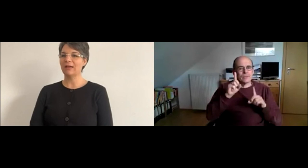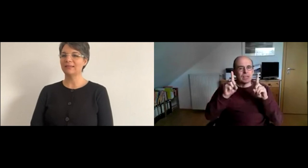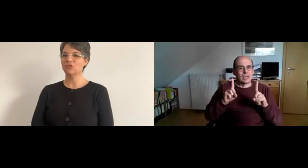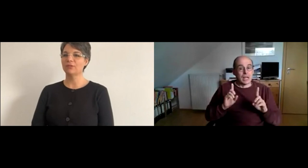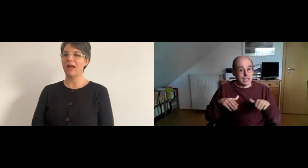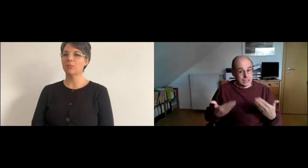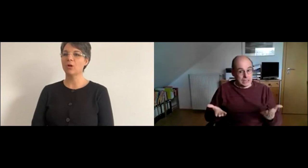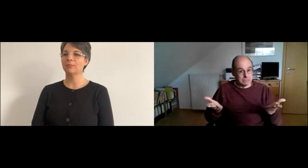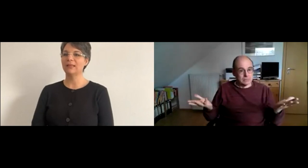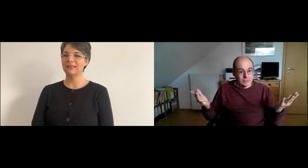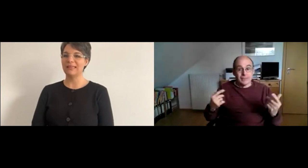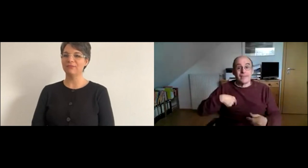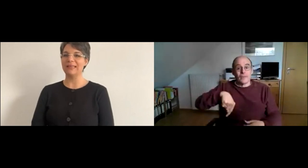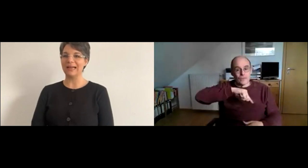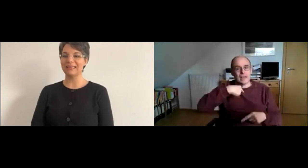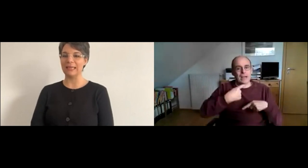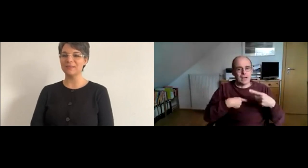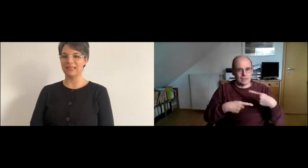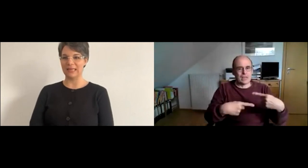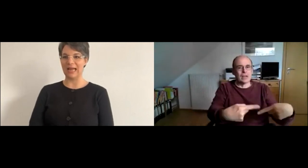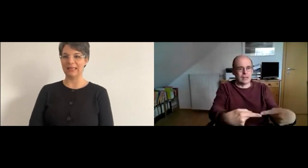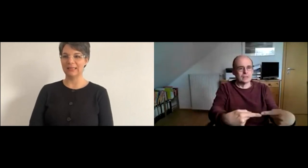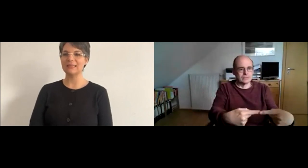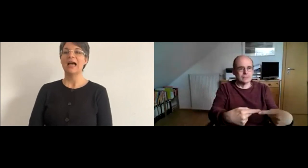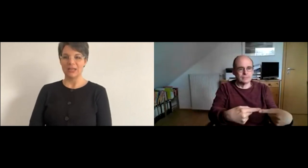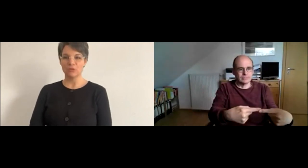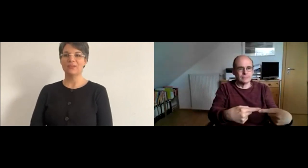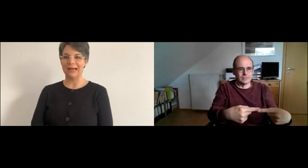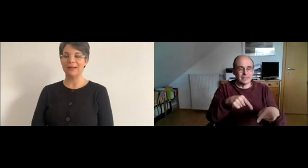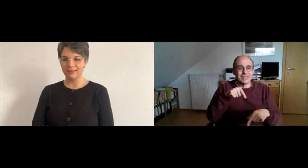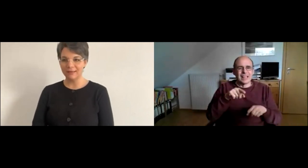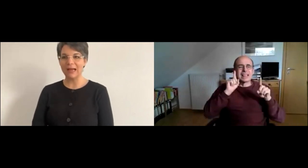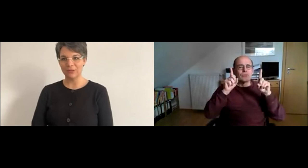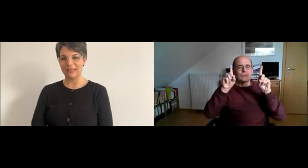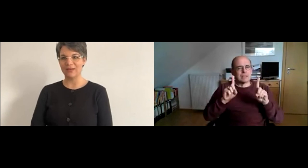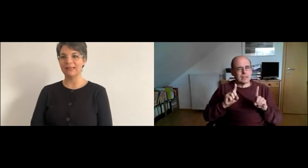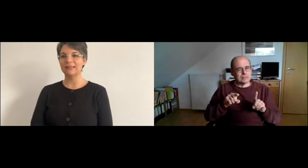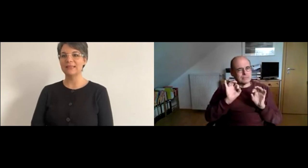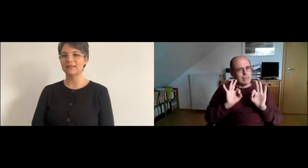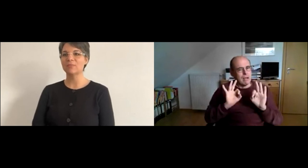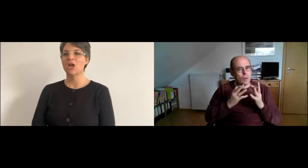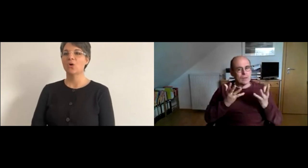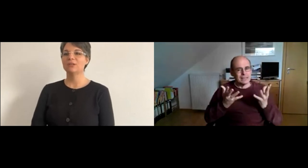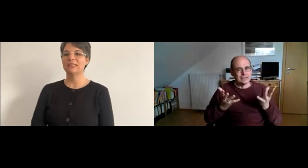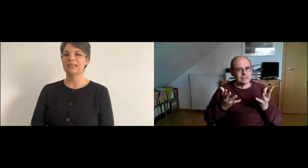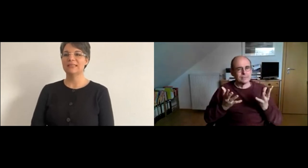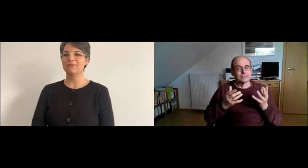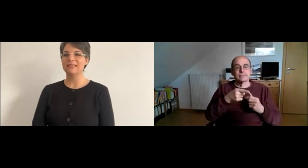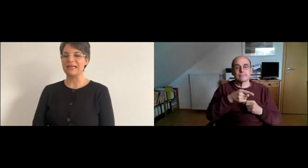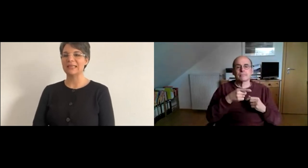ich hatte ja schon eine Frage bekommen, Dev-Didaktik, gibt es die denn eigentlich? Also wir arbeiten daran und entwickeln diese.